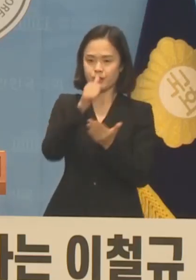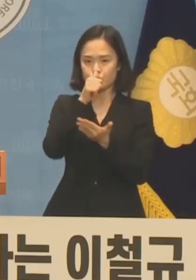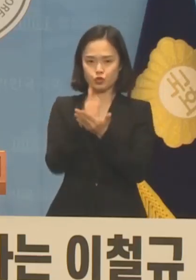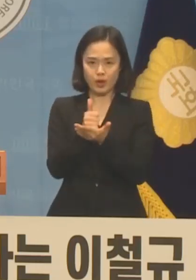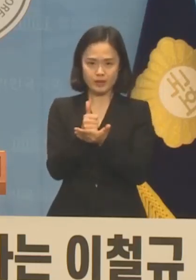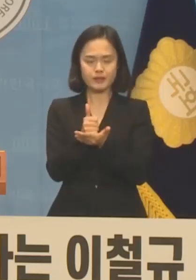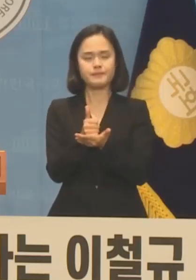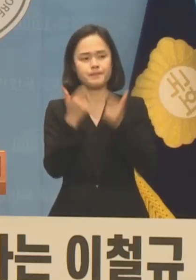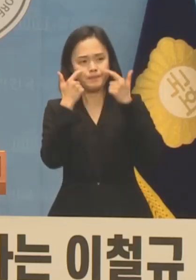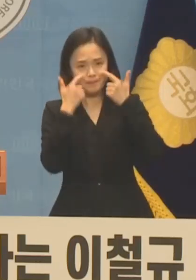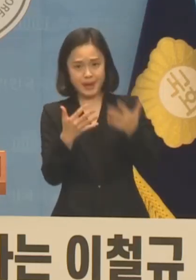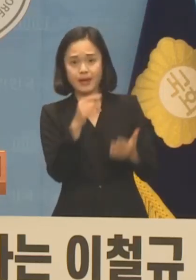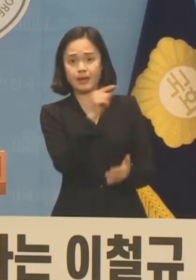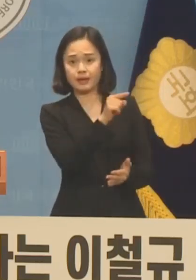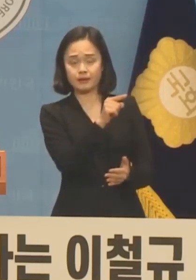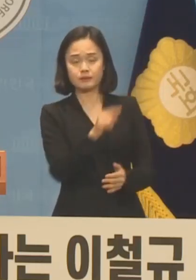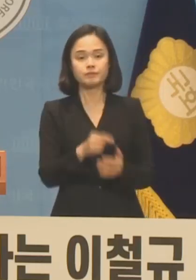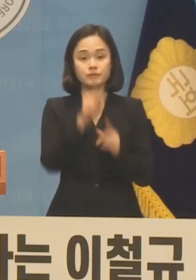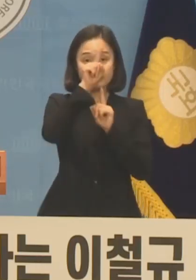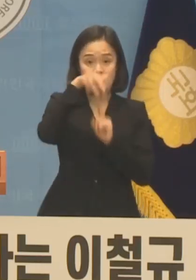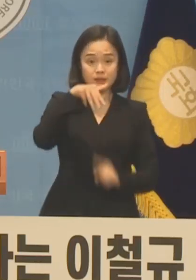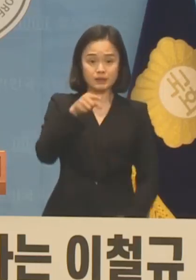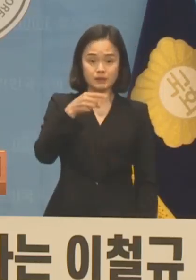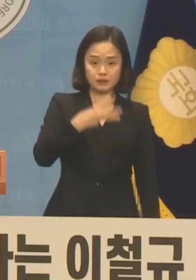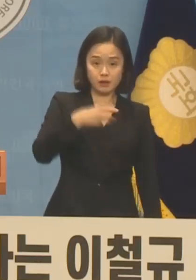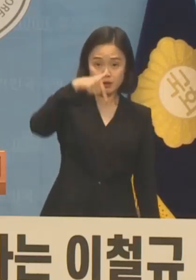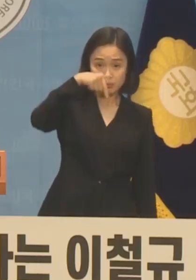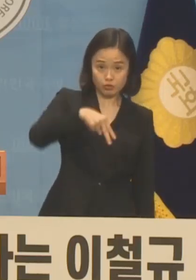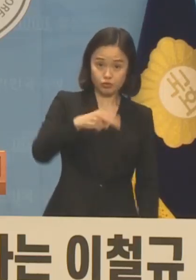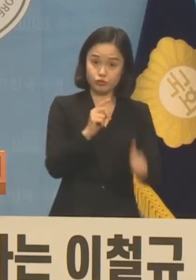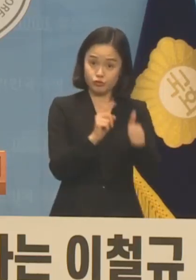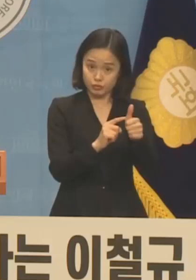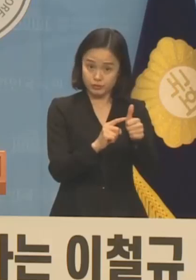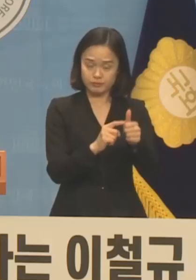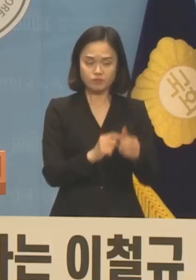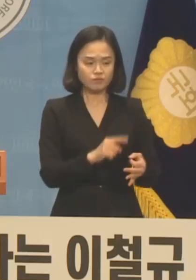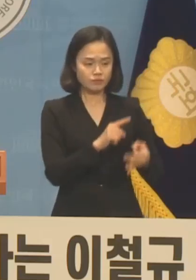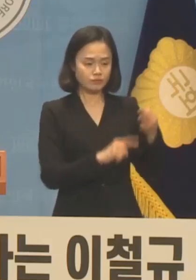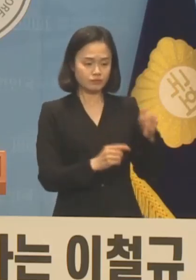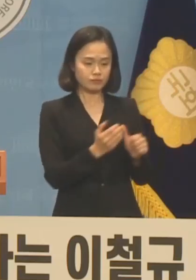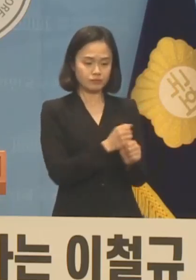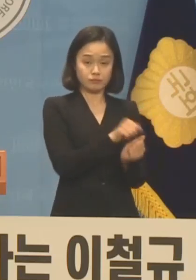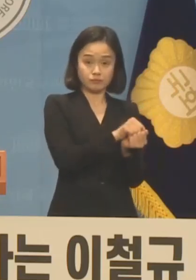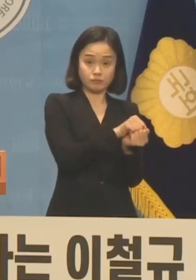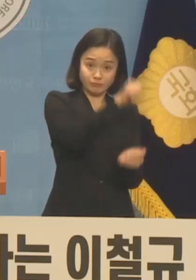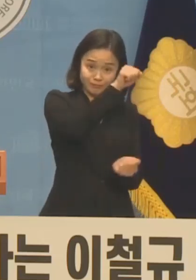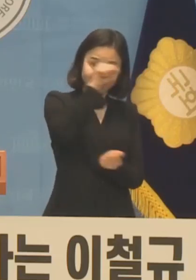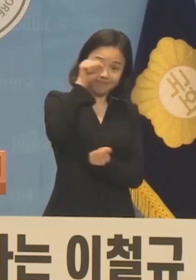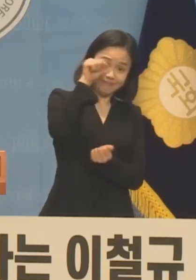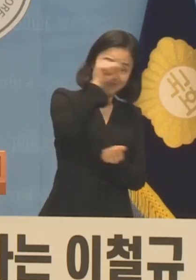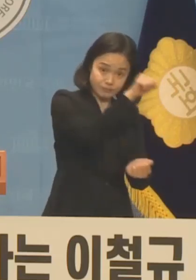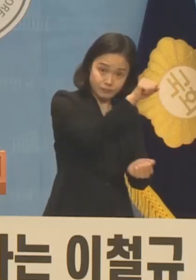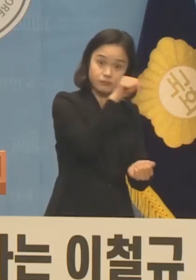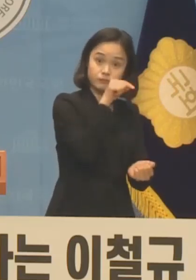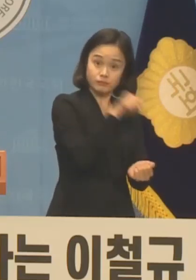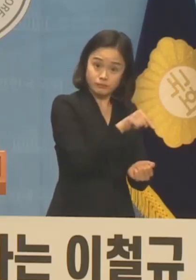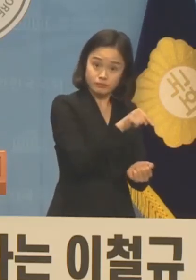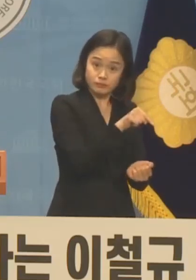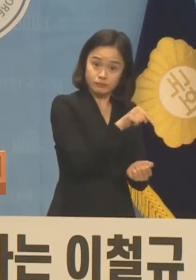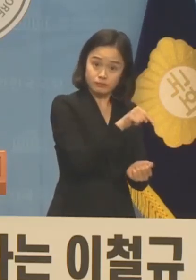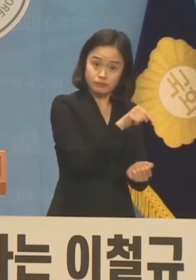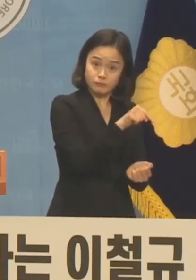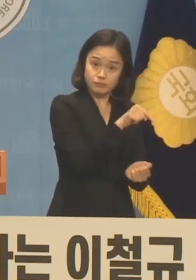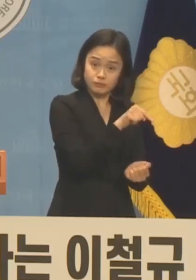피고발인 이철규는 내란 수괴범 윤석열에 대한 체포영장 집행이라는 엄정한 법 집행을 위해 단호한 조치를